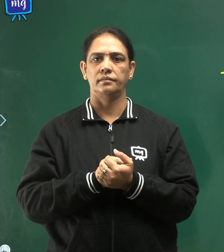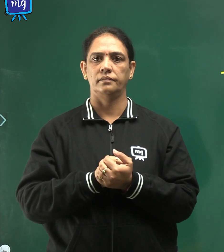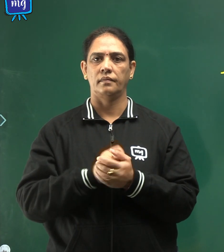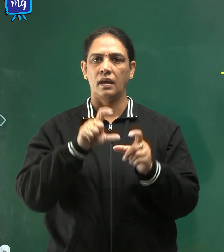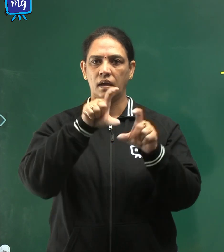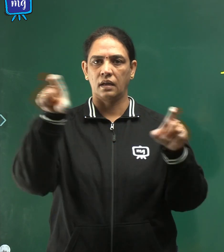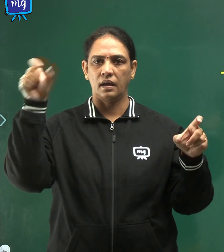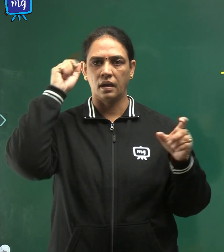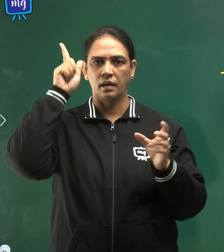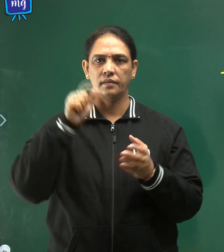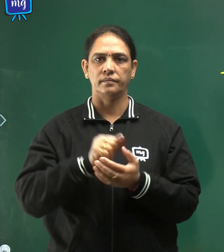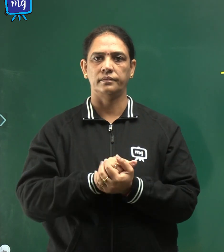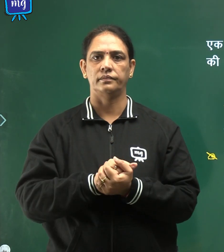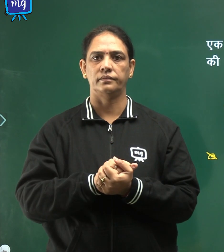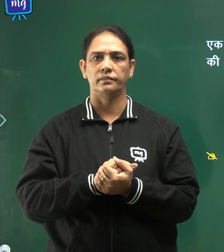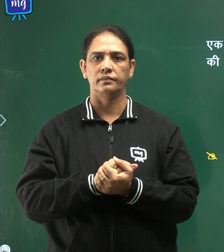समझ आ गया?